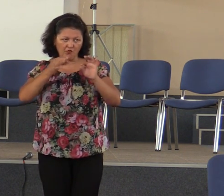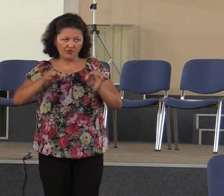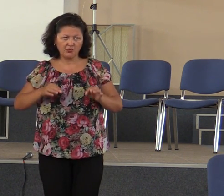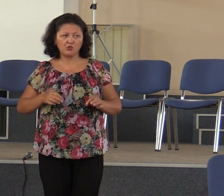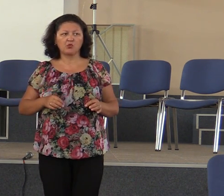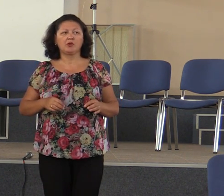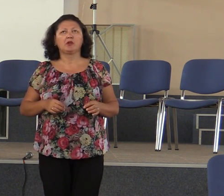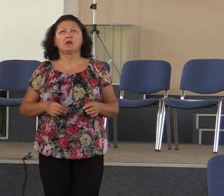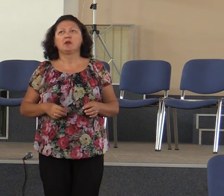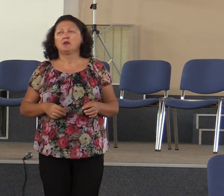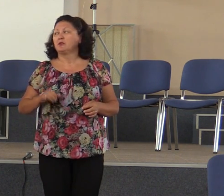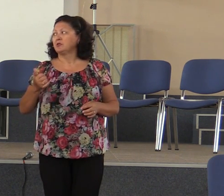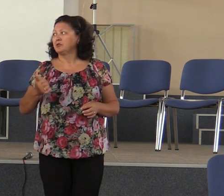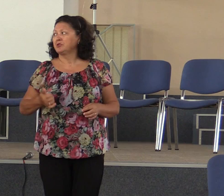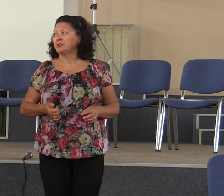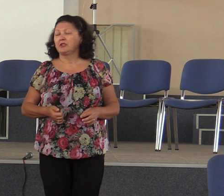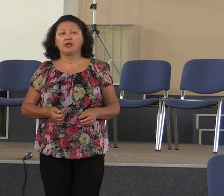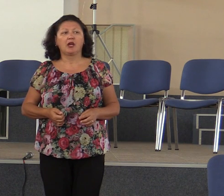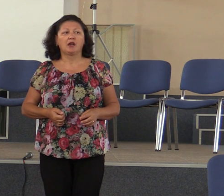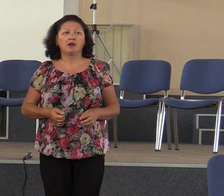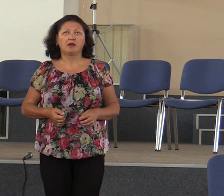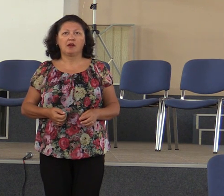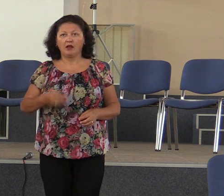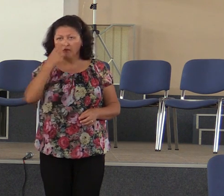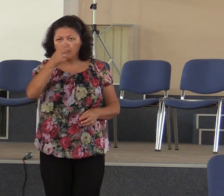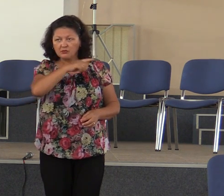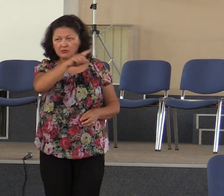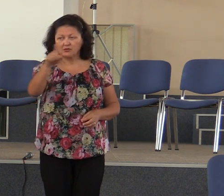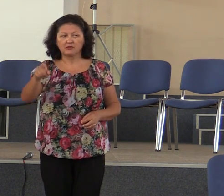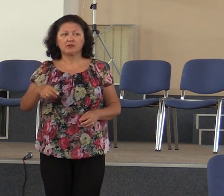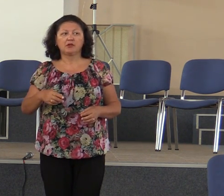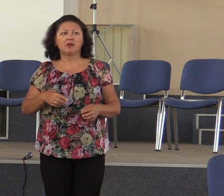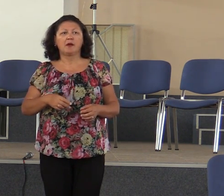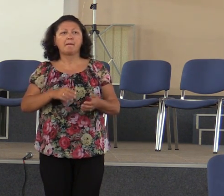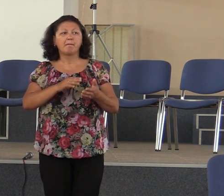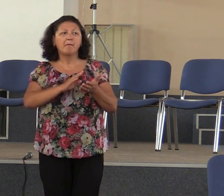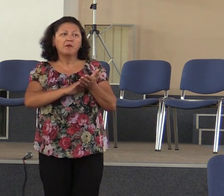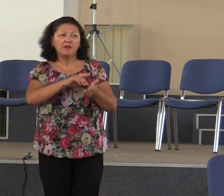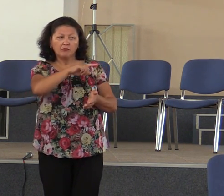O latura profeției s-a împlinit sub ochii noștri, datorită vouă.